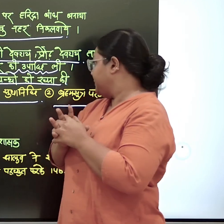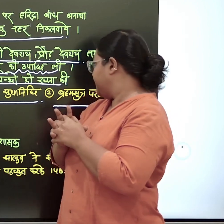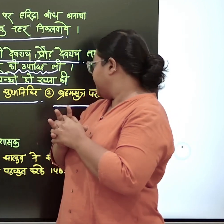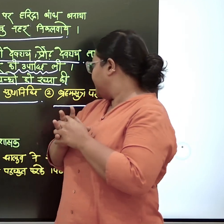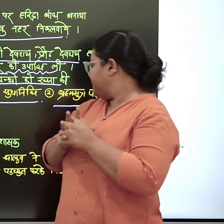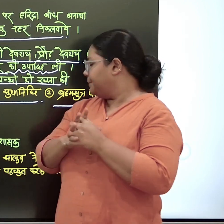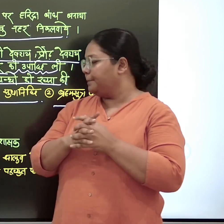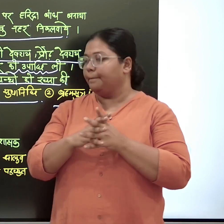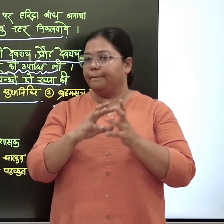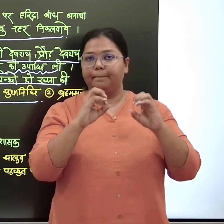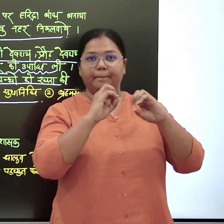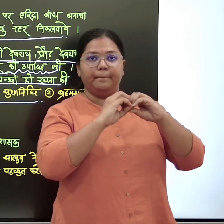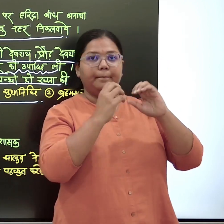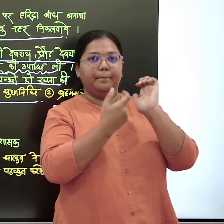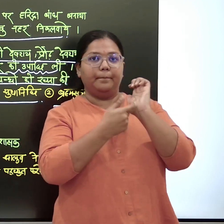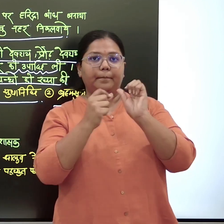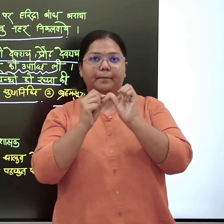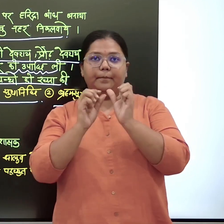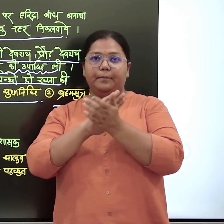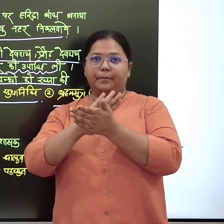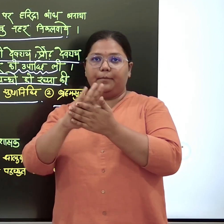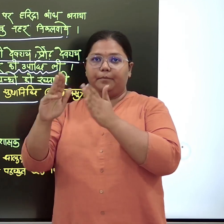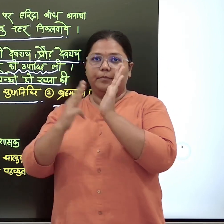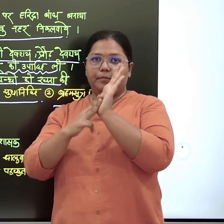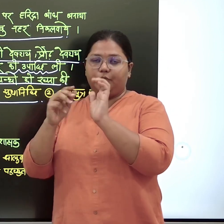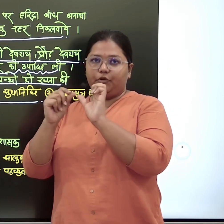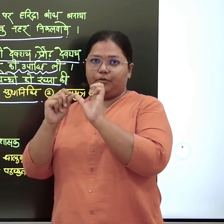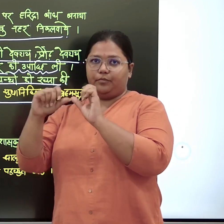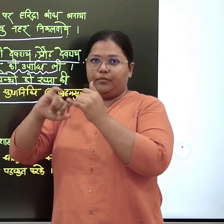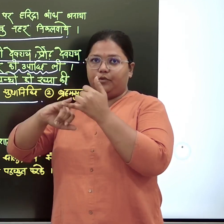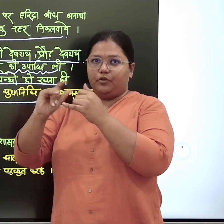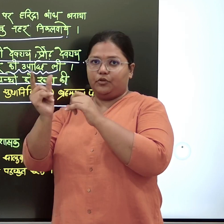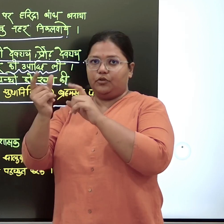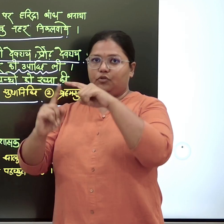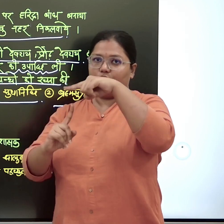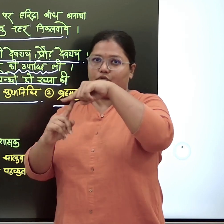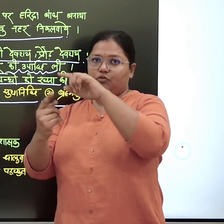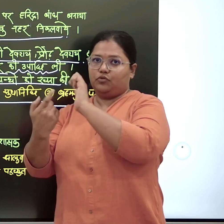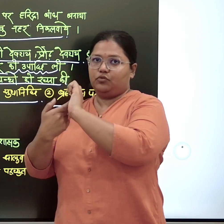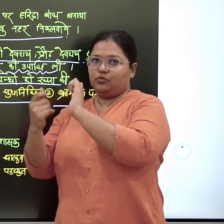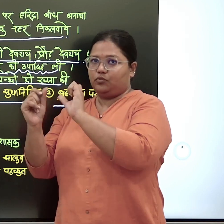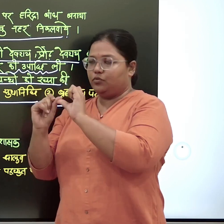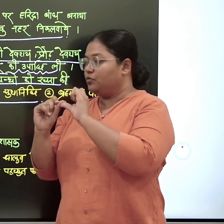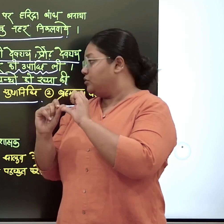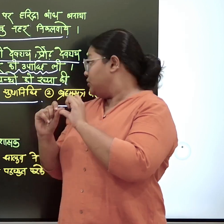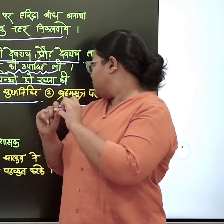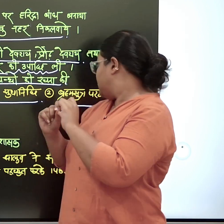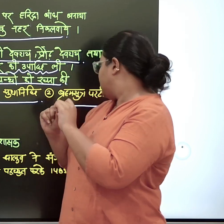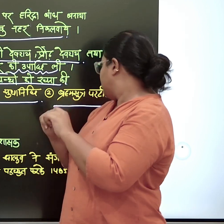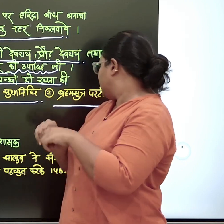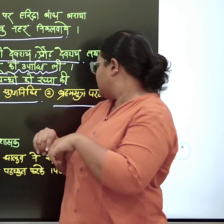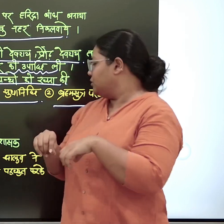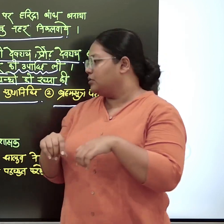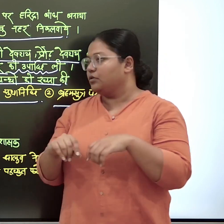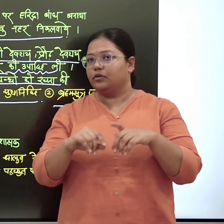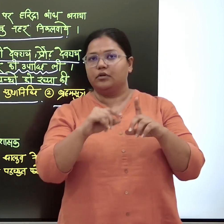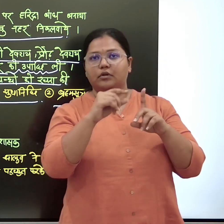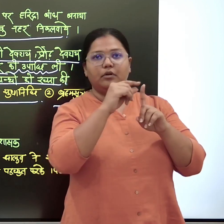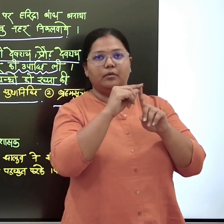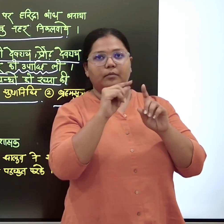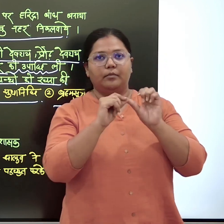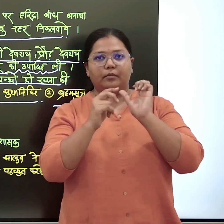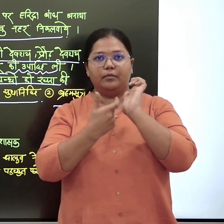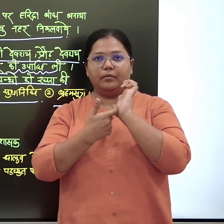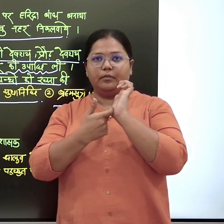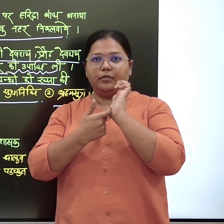राजाओं द्वारा अलग अलग क्वालिटी के हिसाब से अगर उनमें कोई काम किया होगा तो हम उसके बारे में पढ़ेंगे, अदरवाइज छोड़ेंगे। ठीक